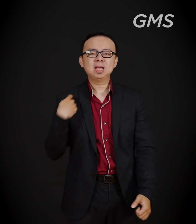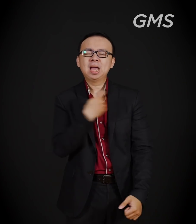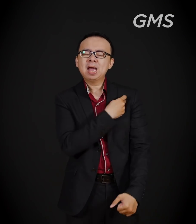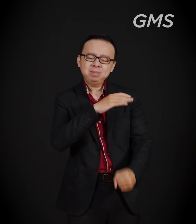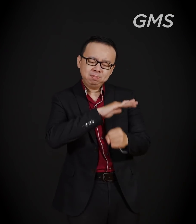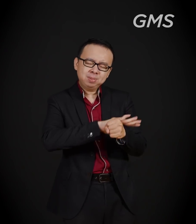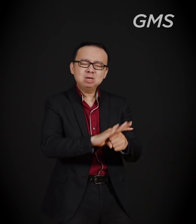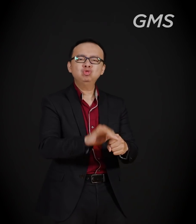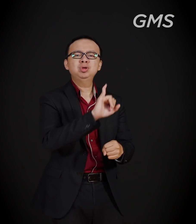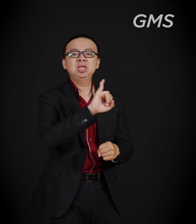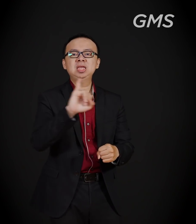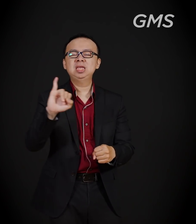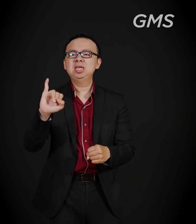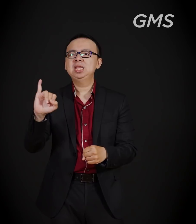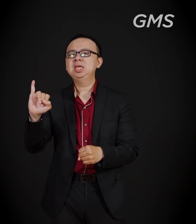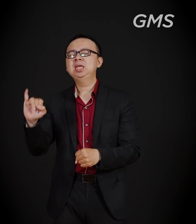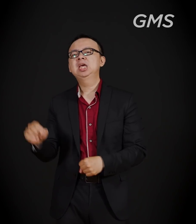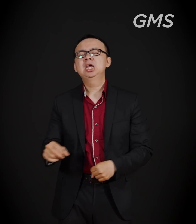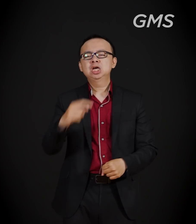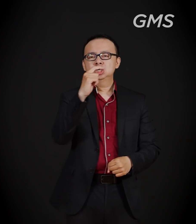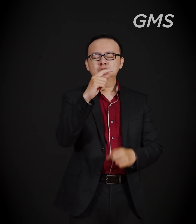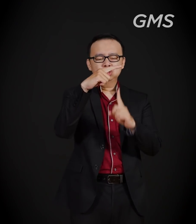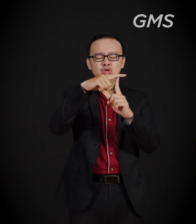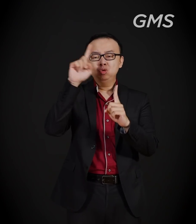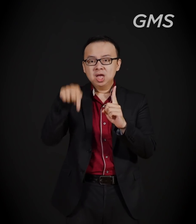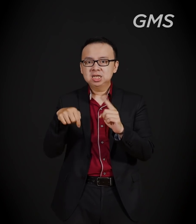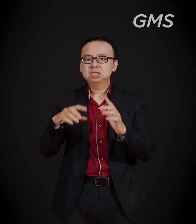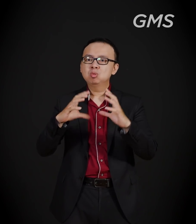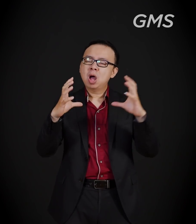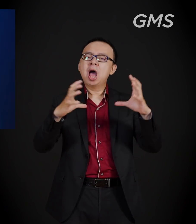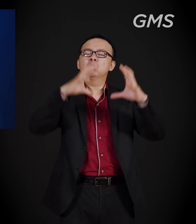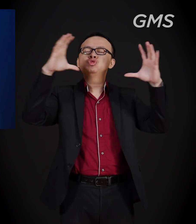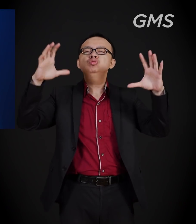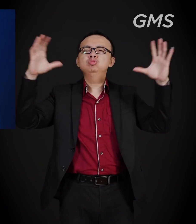kami penuhi amanat agung-Mu,